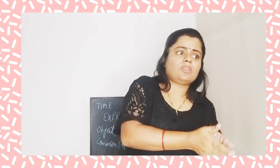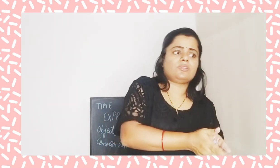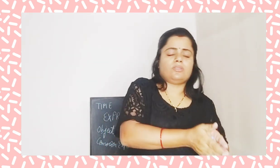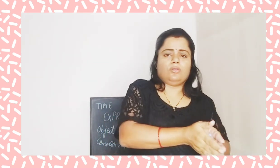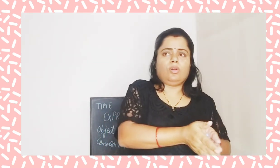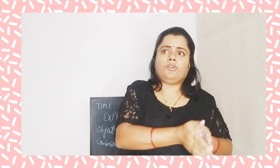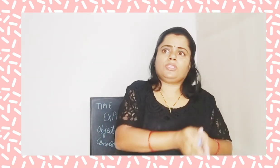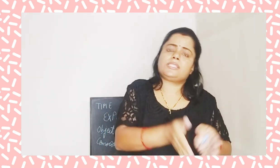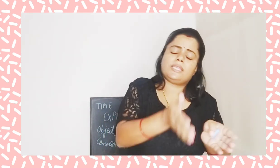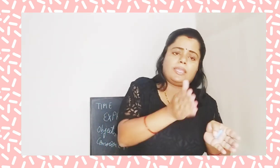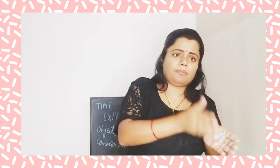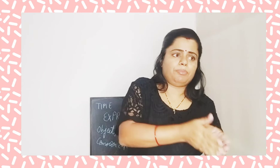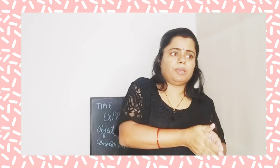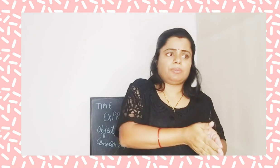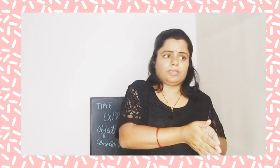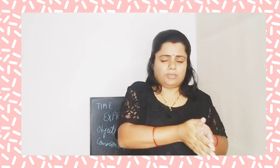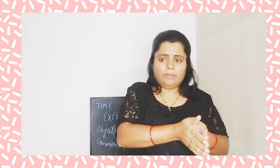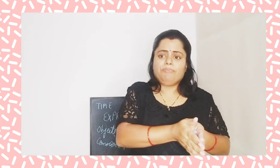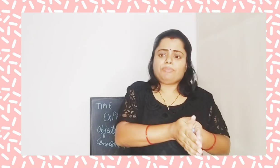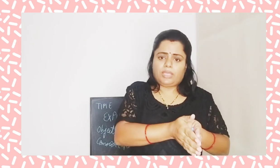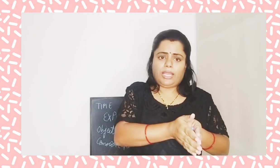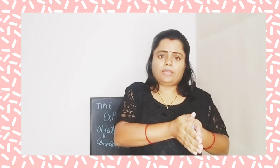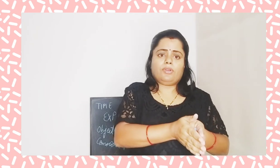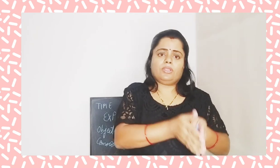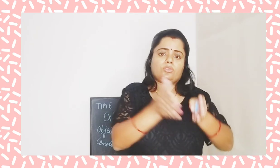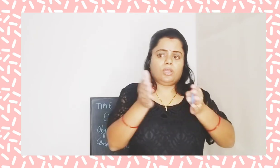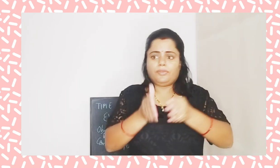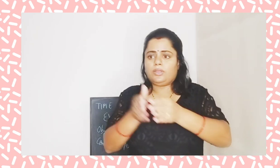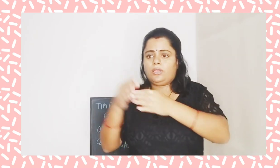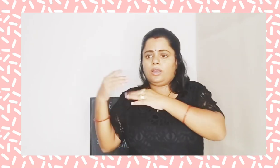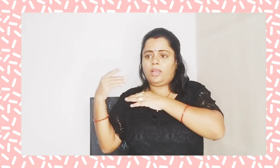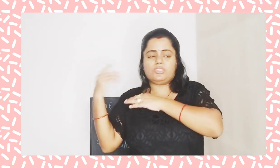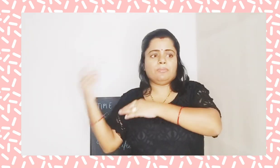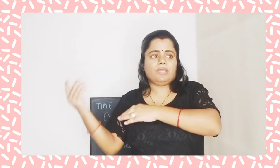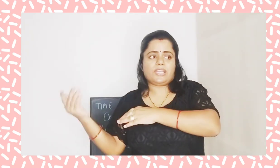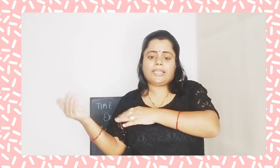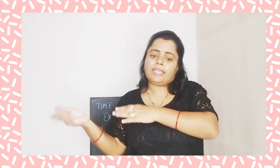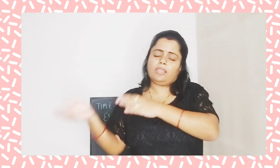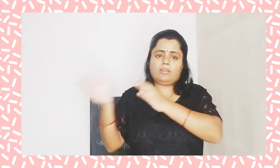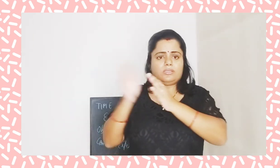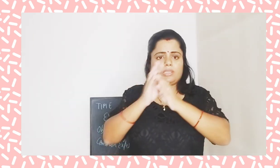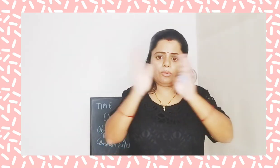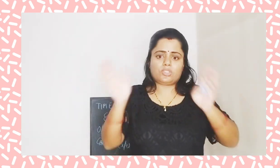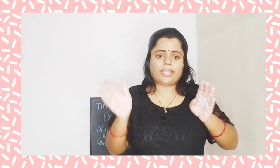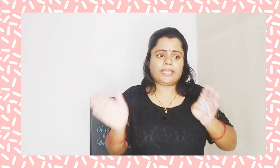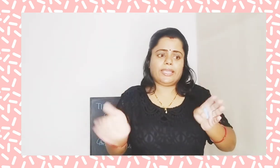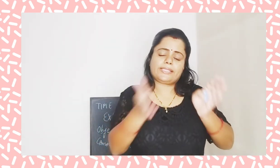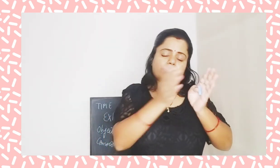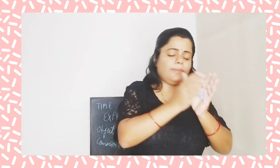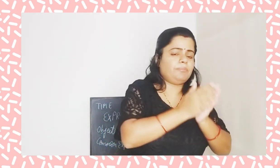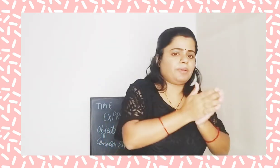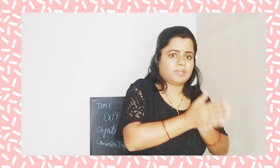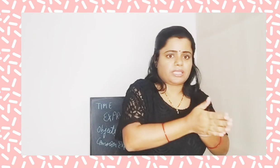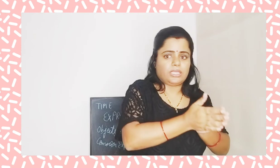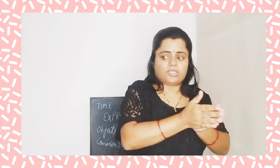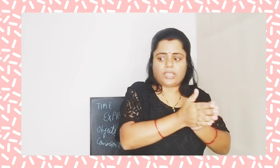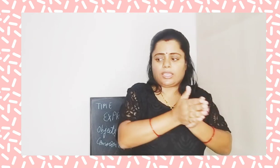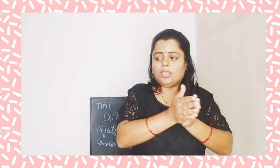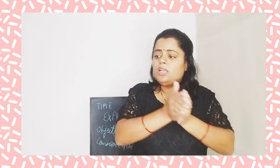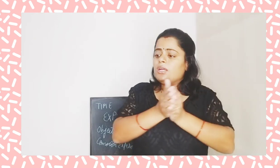रीजन और फॉर द सेम पर्पस, राइट? हम जिम में जाएंगे, सब लोग जाएंगे एक सेम पर्पस के लिए जाएंगे, राइट?